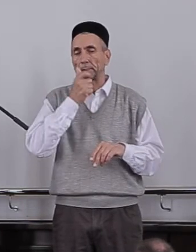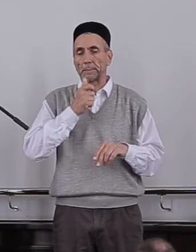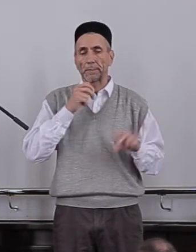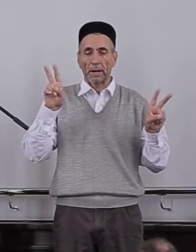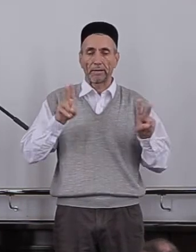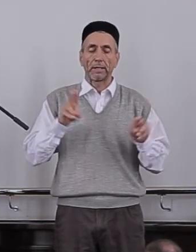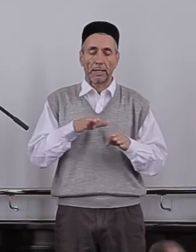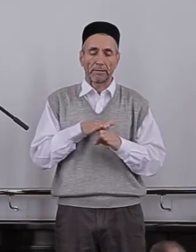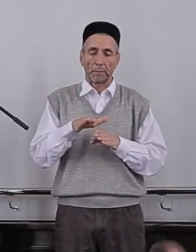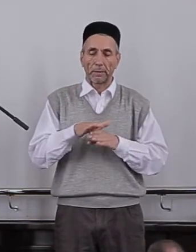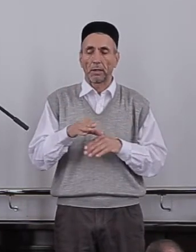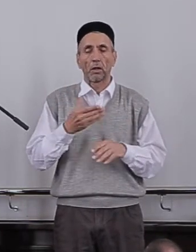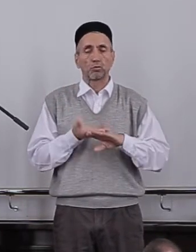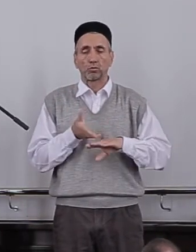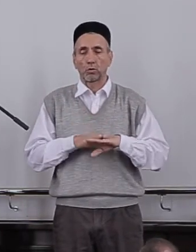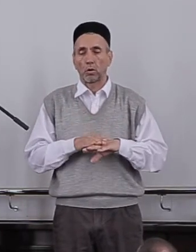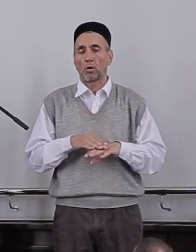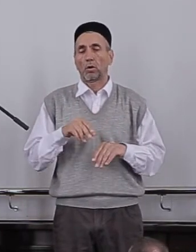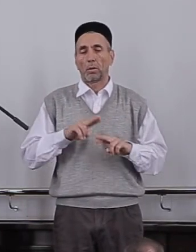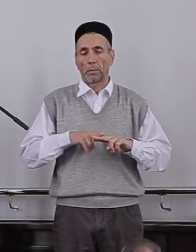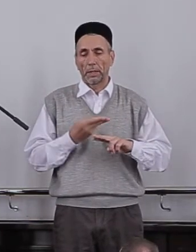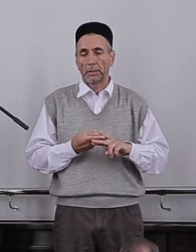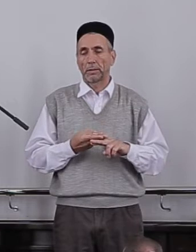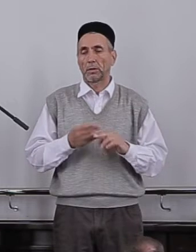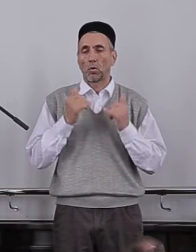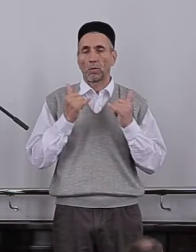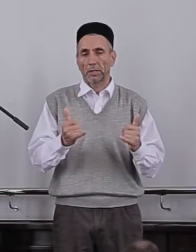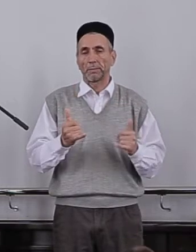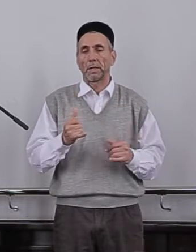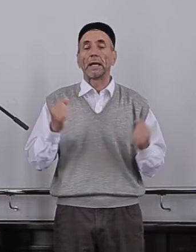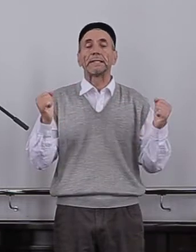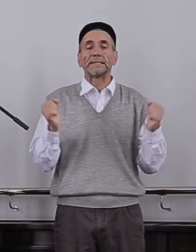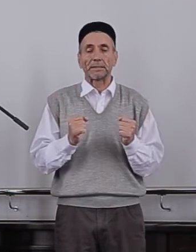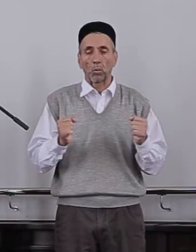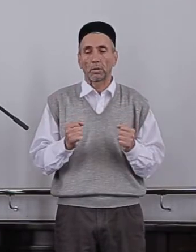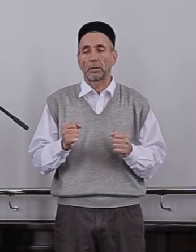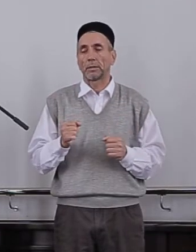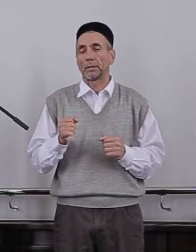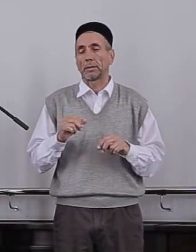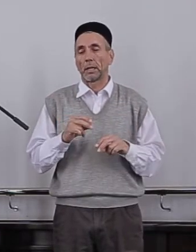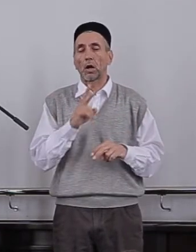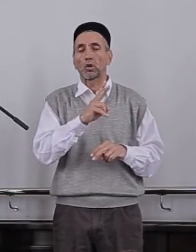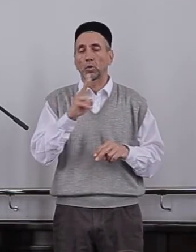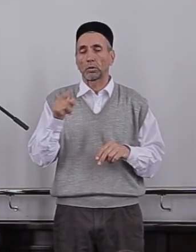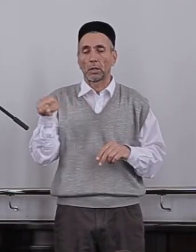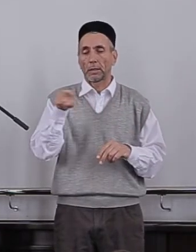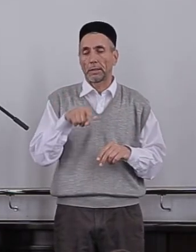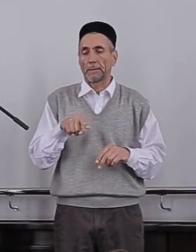ол тәртіп көрттерге. Ауыр түгіл. Һәм дә енді, хөрмәтле жамағат, қыш күніне. Әйбет,